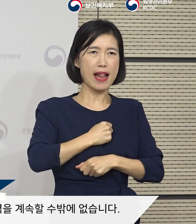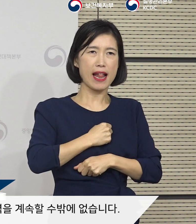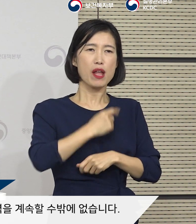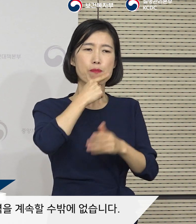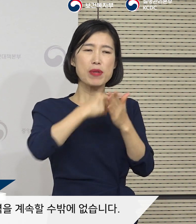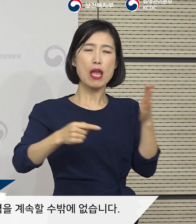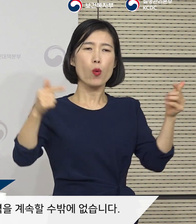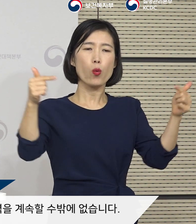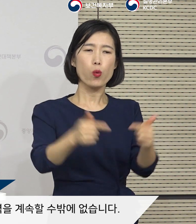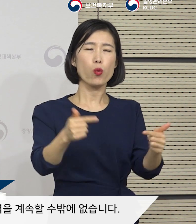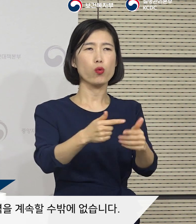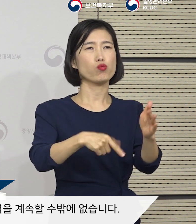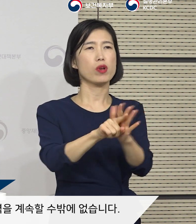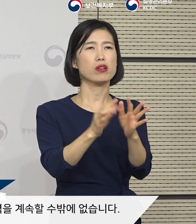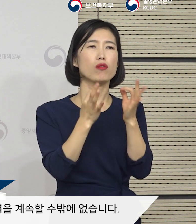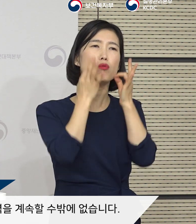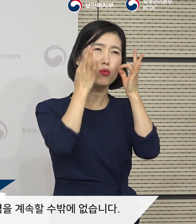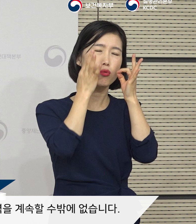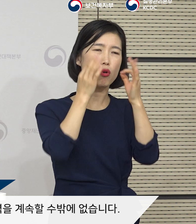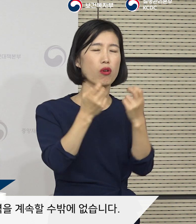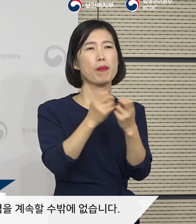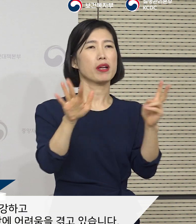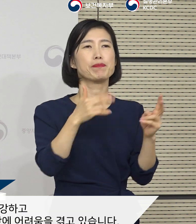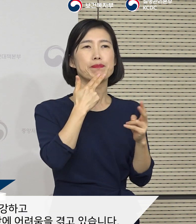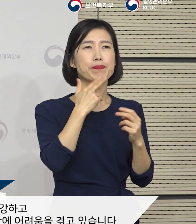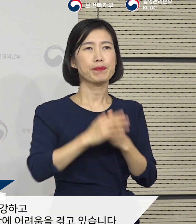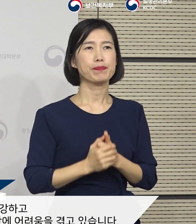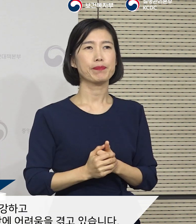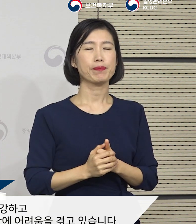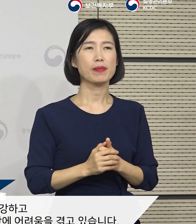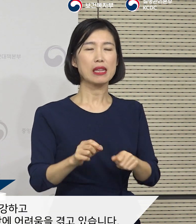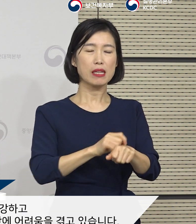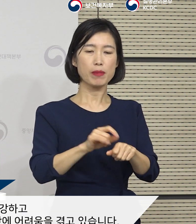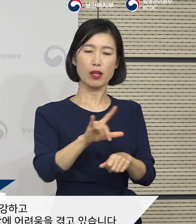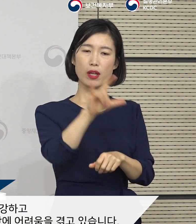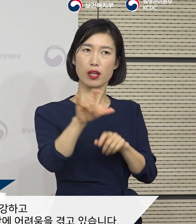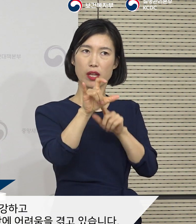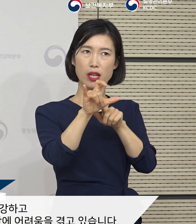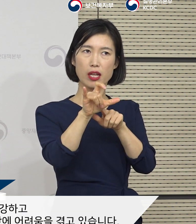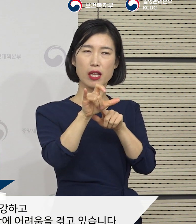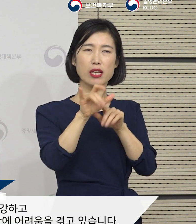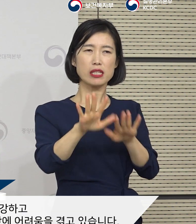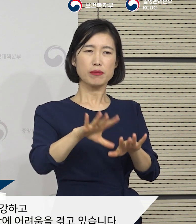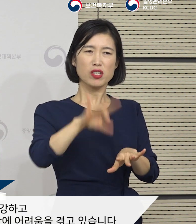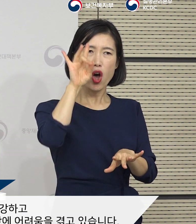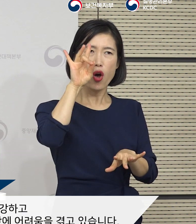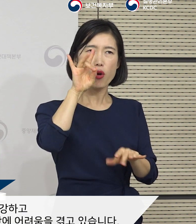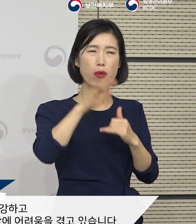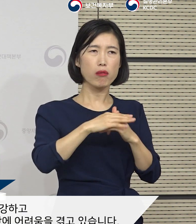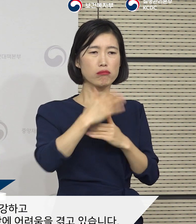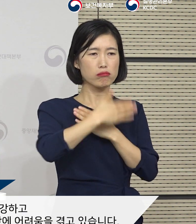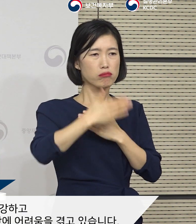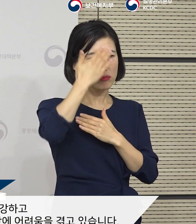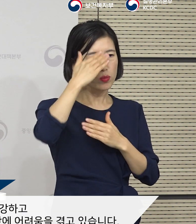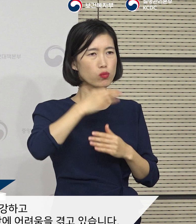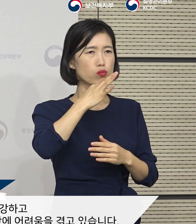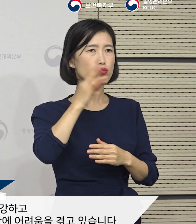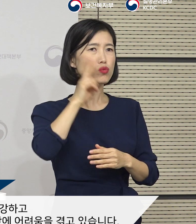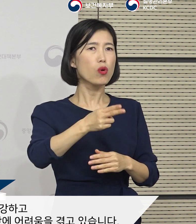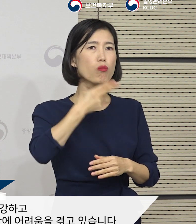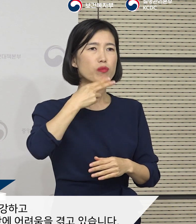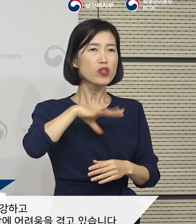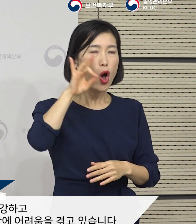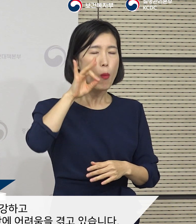최소화하는 노력을 계속할 수밖에 없습니다. 특히 코로나19는 증상이 미약한 초기부터 감염력이